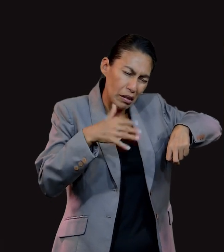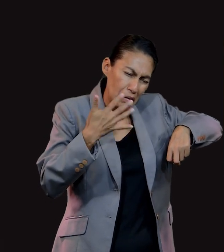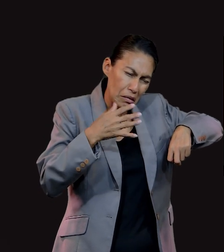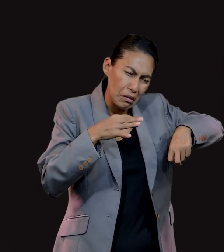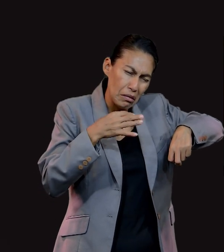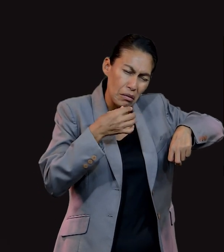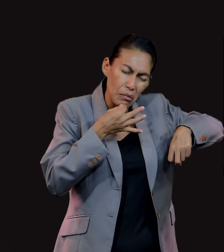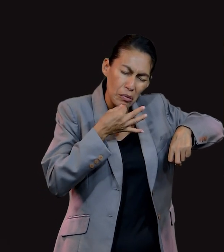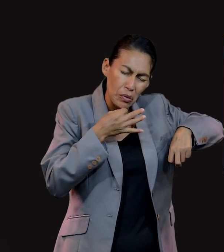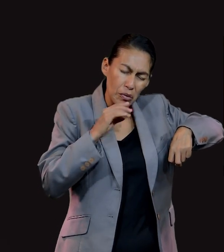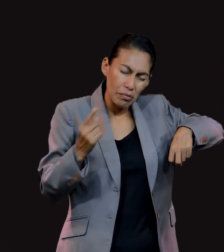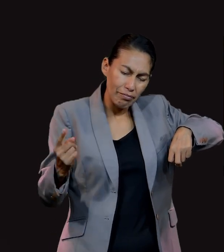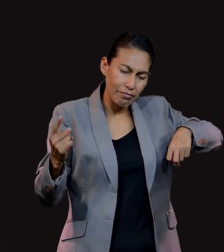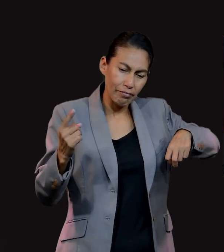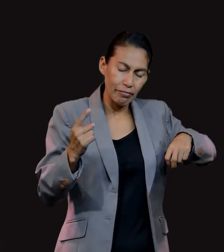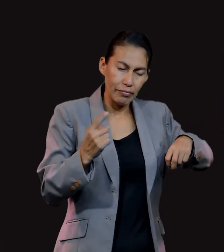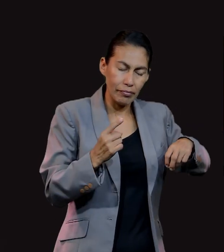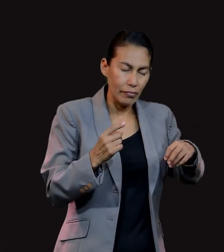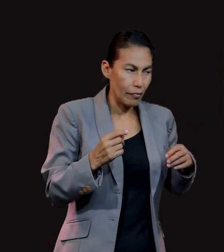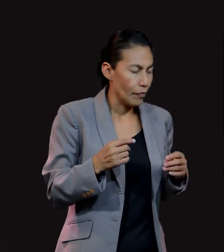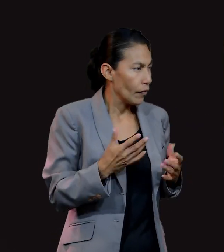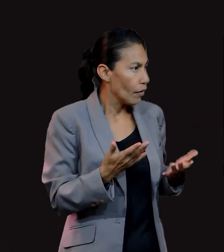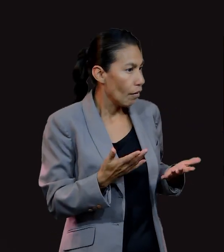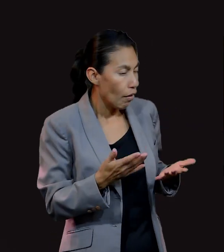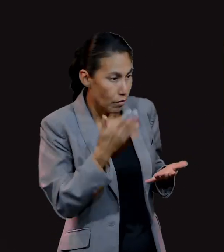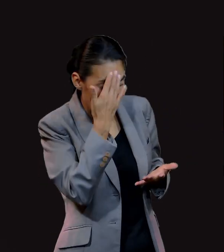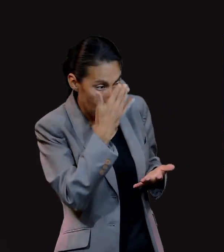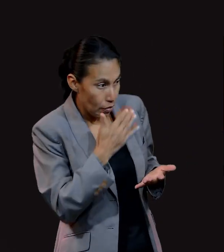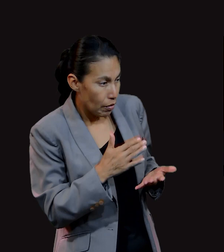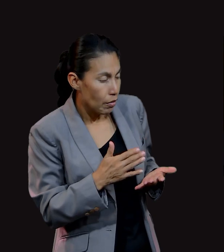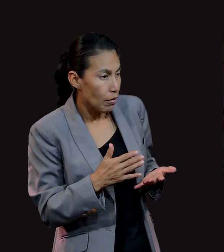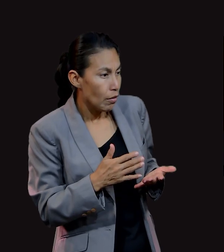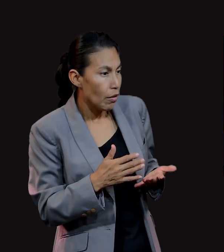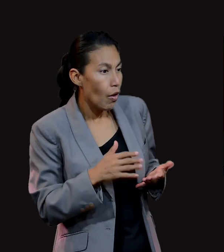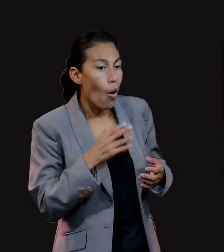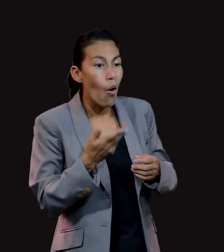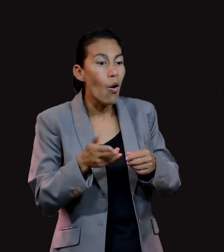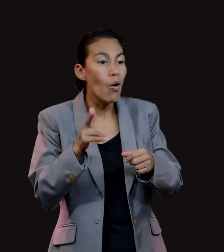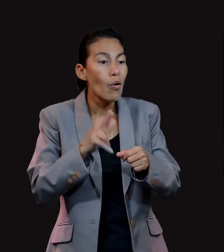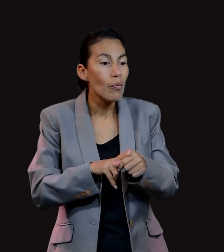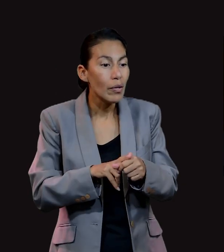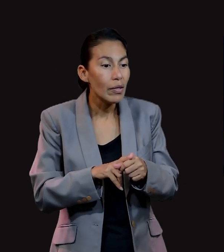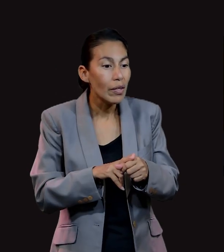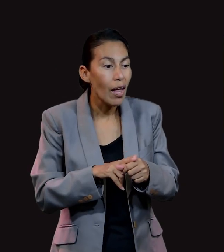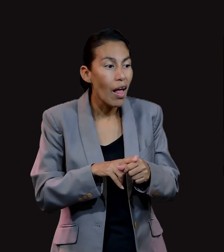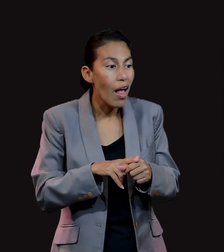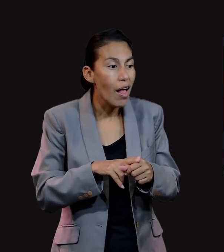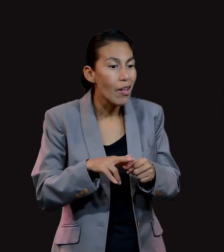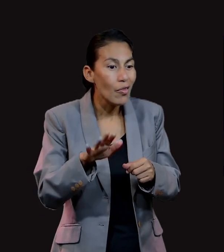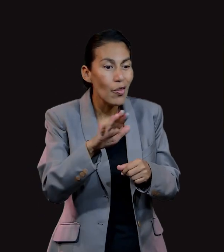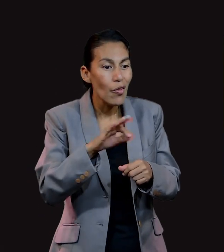llega ella después de como unos 15 o 10 minutos y entonces venía con una sonrisa ¿sabe qué? dice